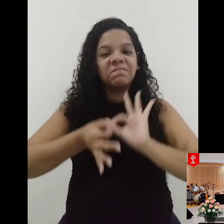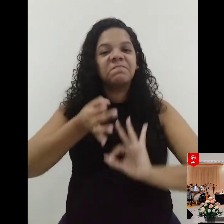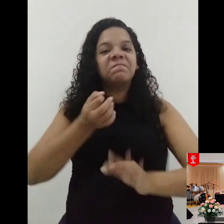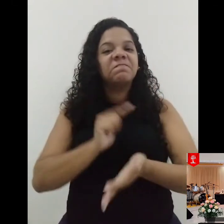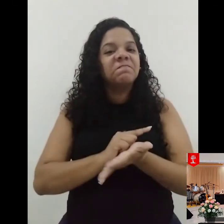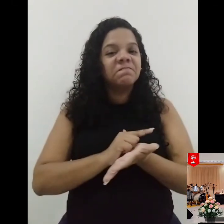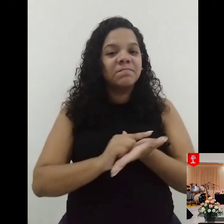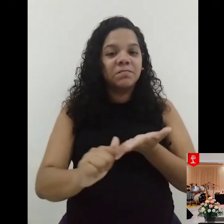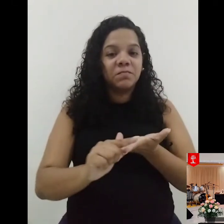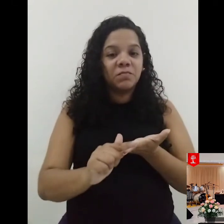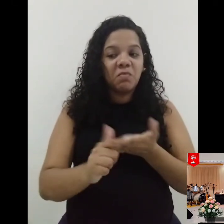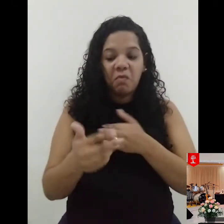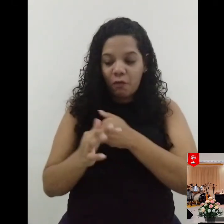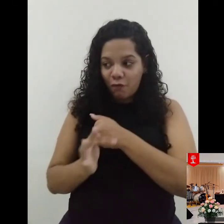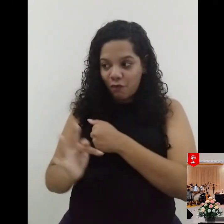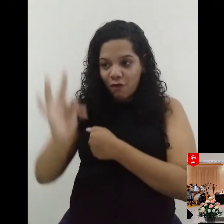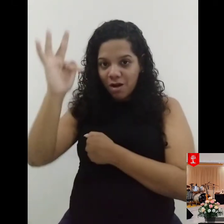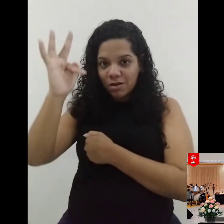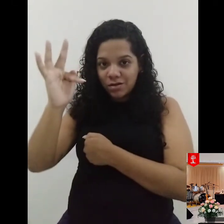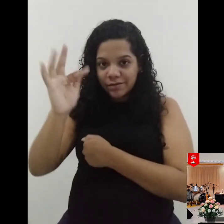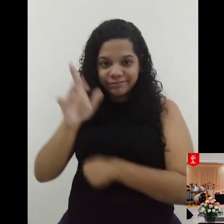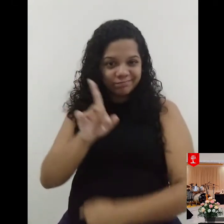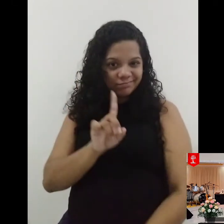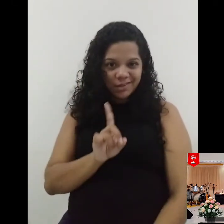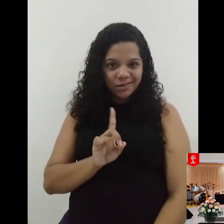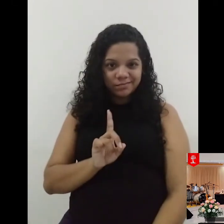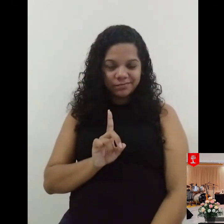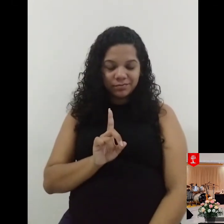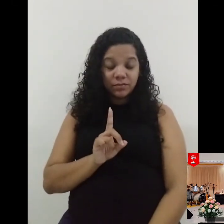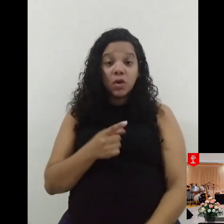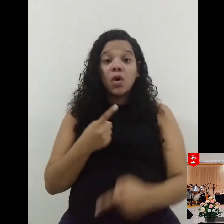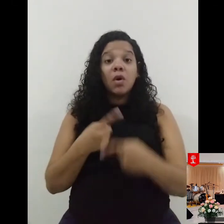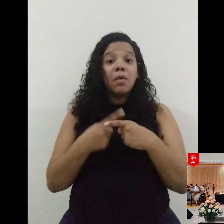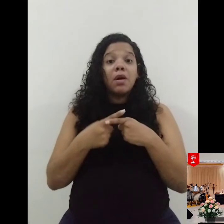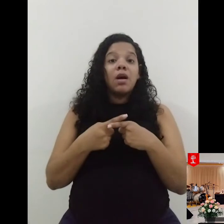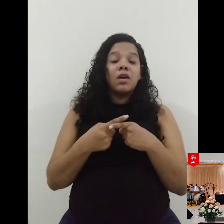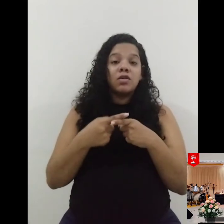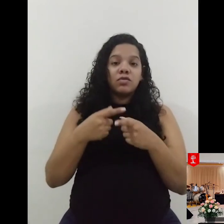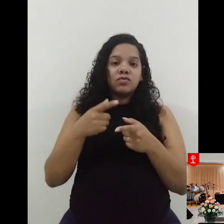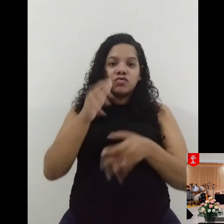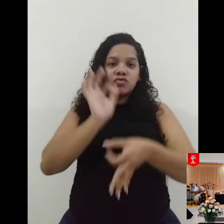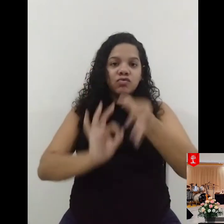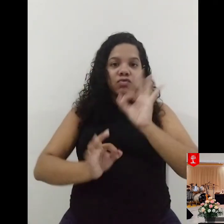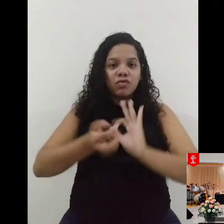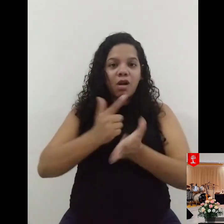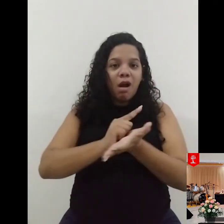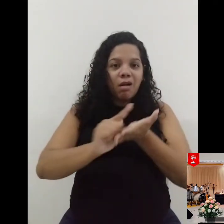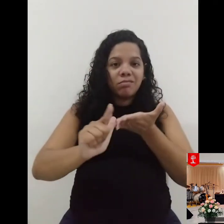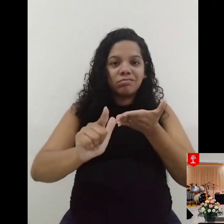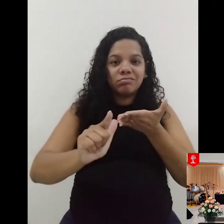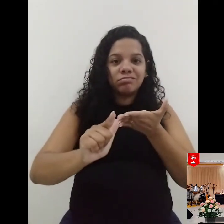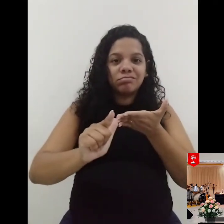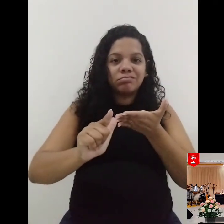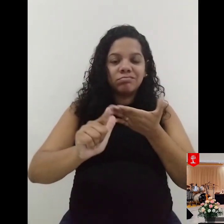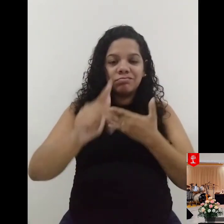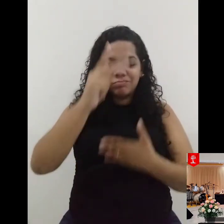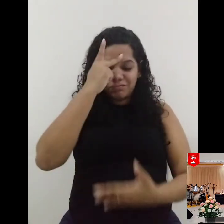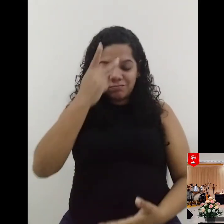exaltado. Então foi aquele homem prepotente, arrogante, orgulhoso, que chegou na presença de Deus e